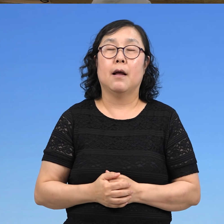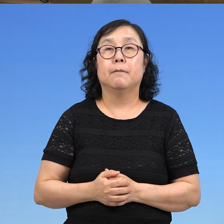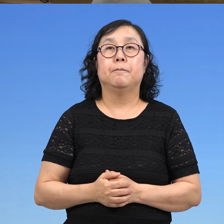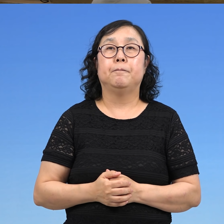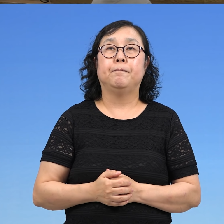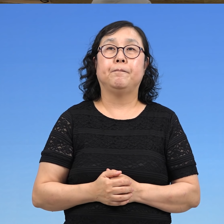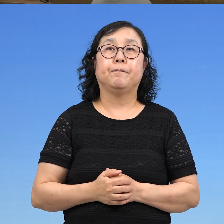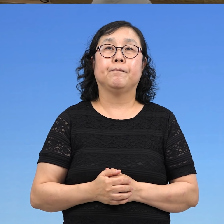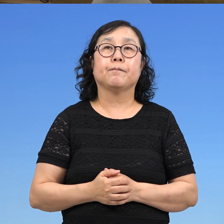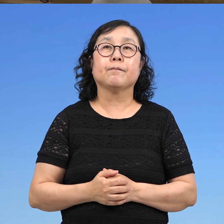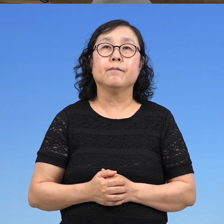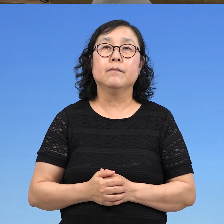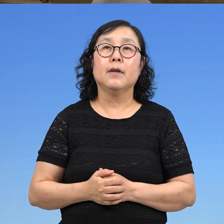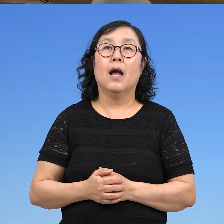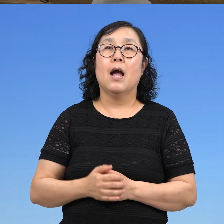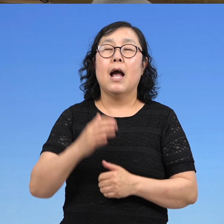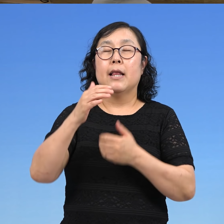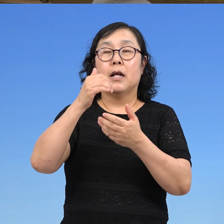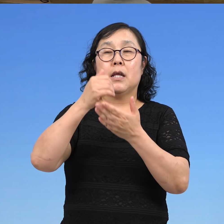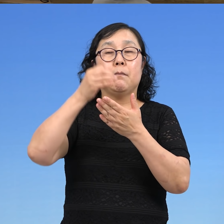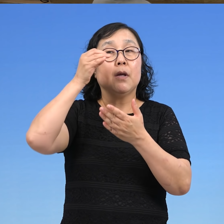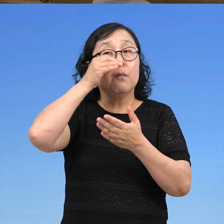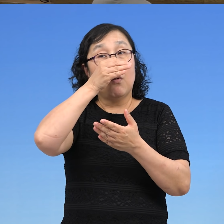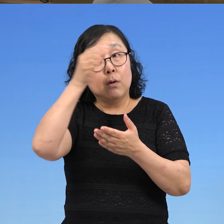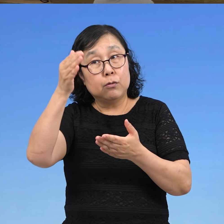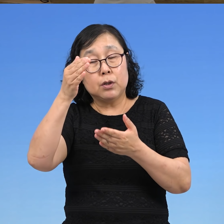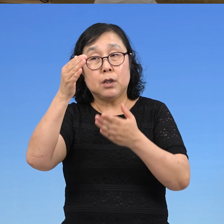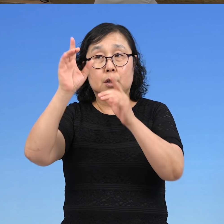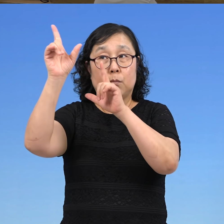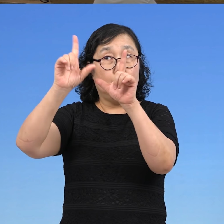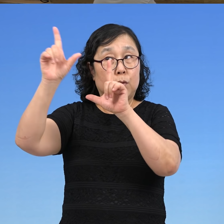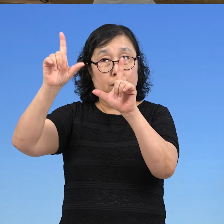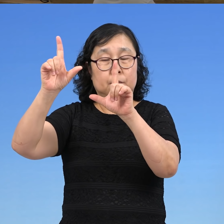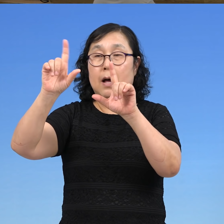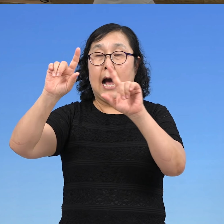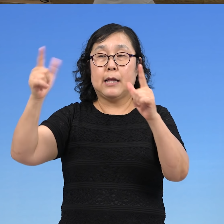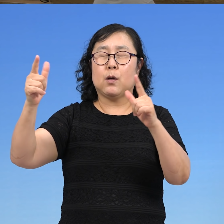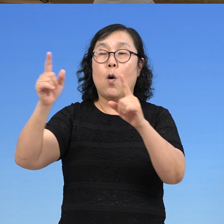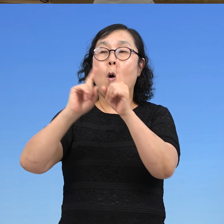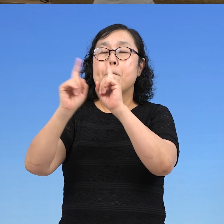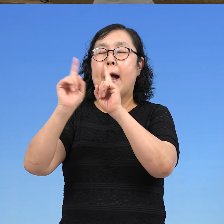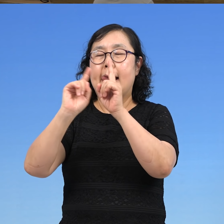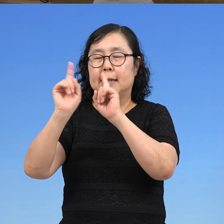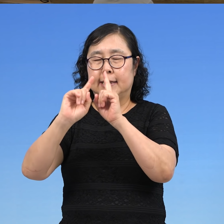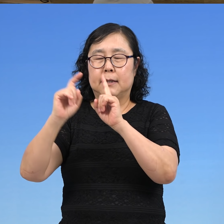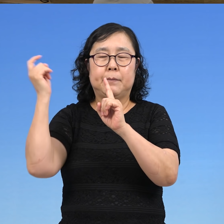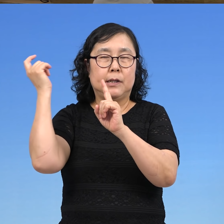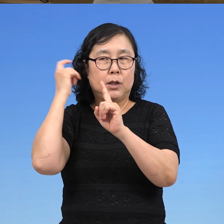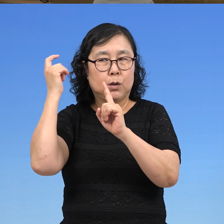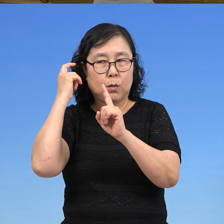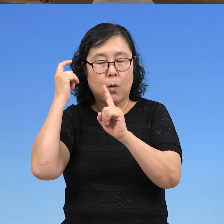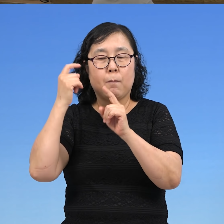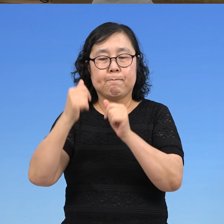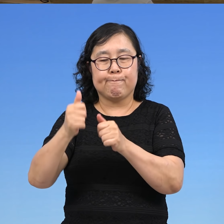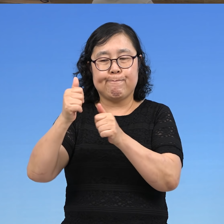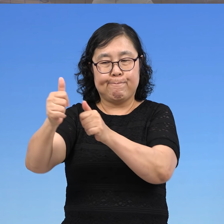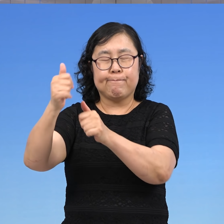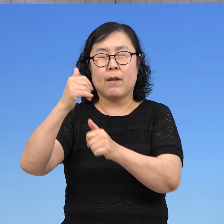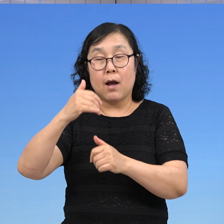말씀을 따라갔고 말씀을 보여주신 그 어떤 환상이 아닙니다 말씀을 따랐습니다 저는요